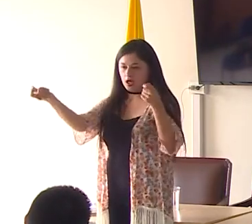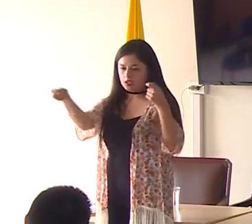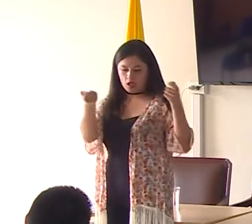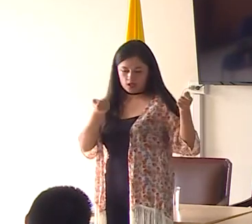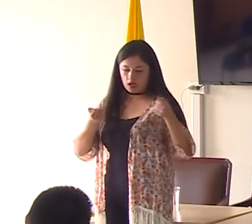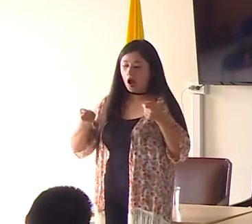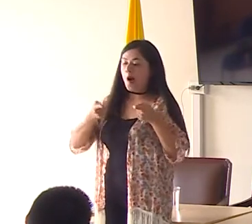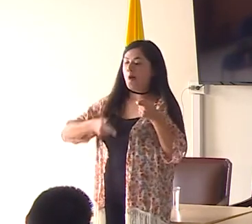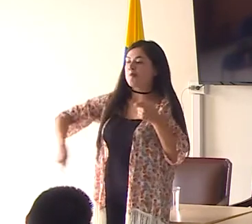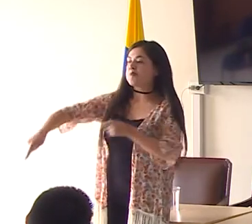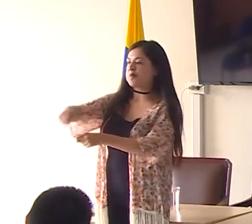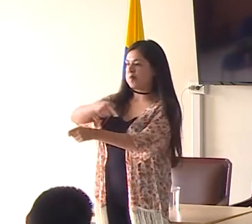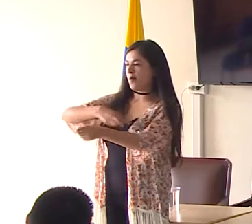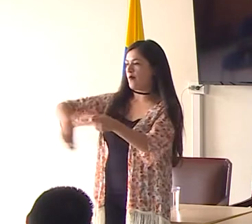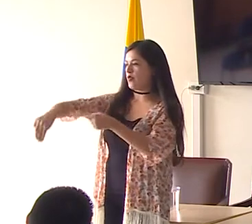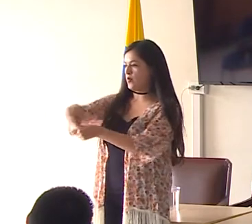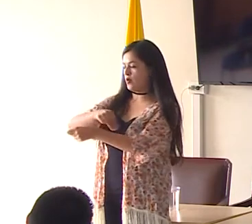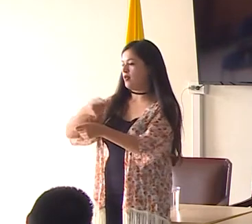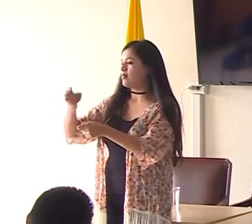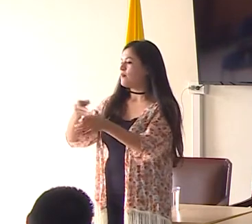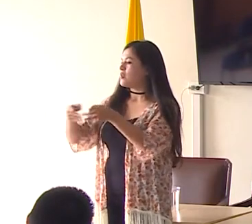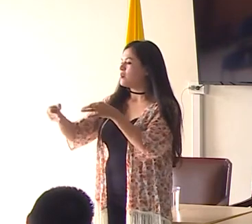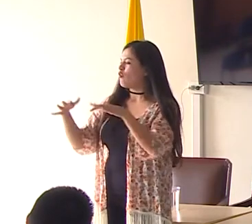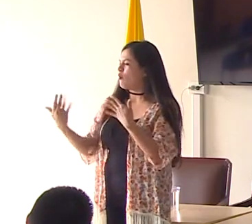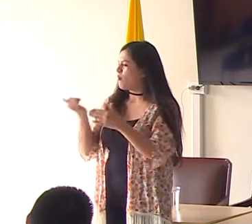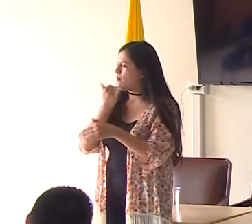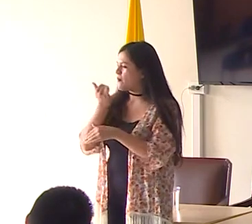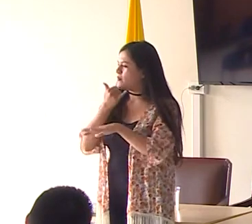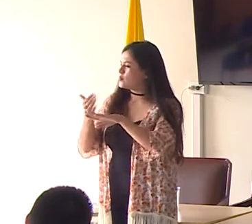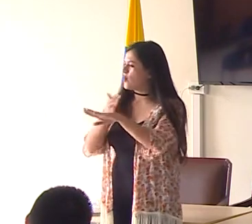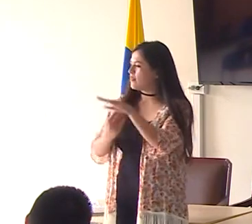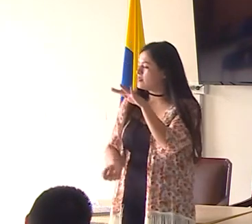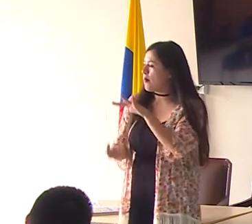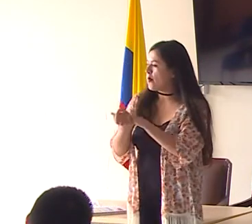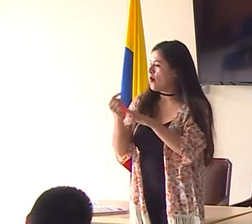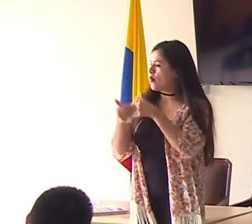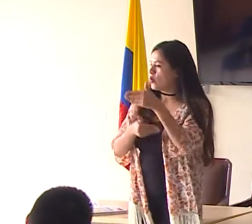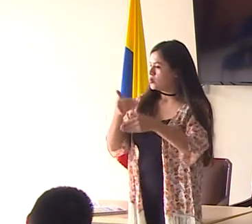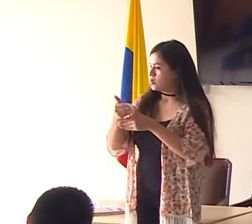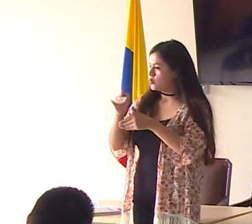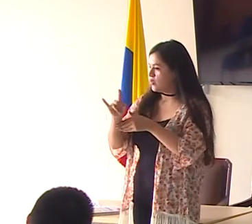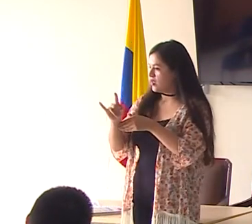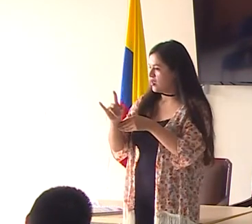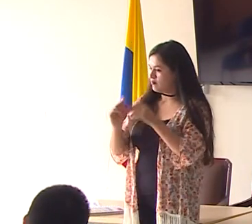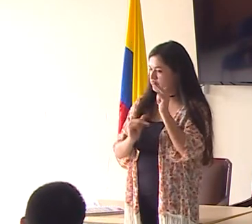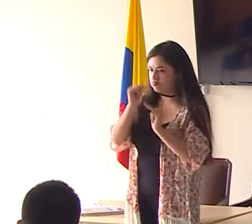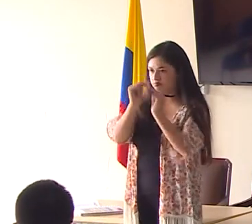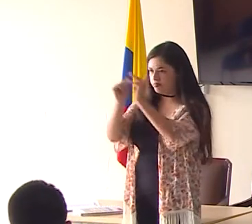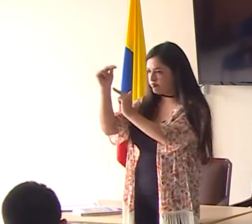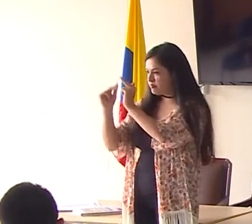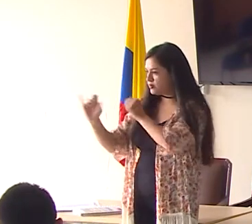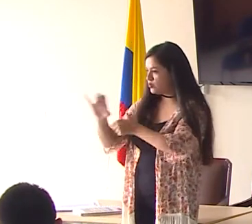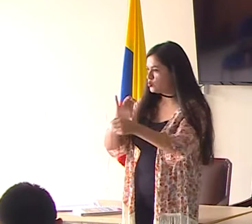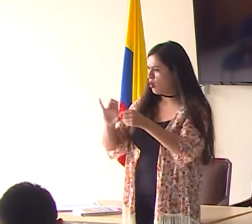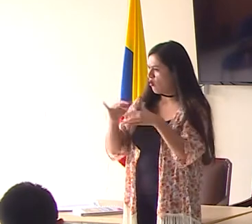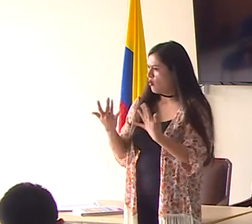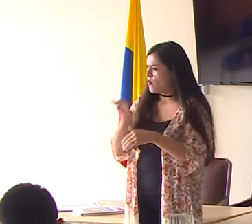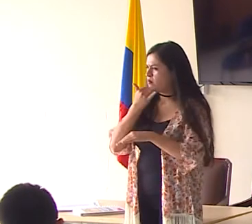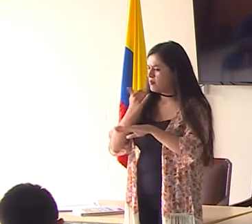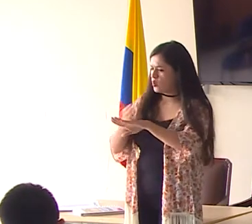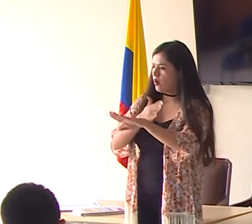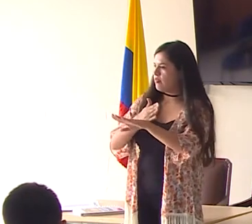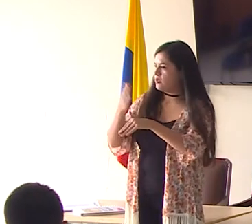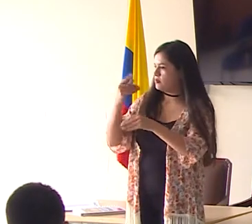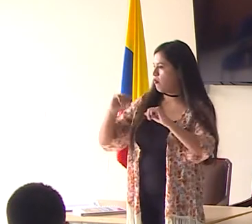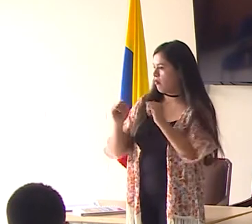histórica también cartográfica de cómo fue el proceso de urbanización de bogotá cuáles fueron las lógicas que generaron ese